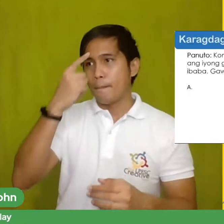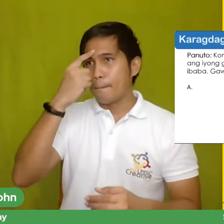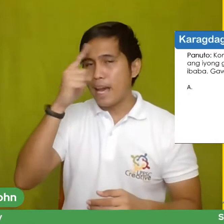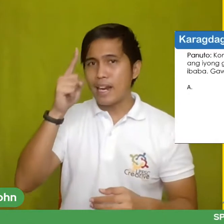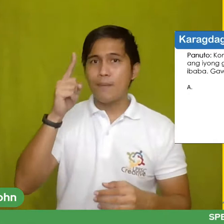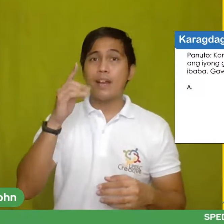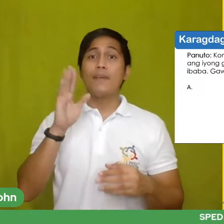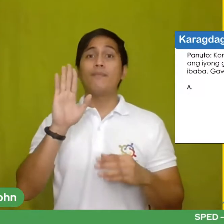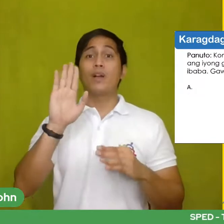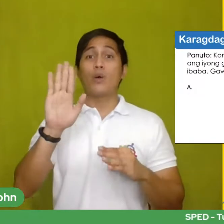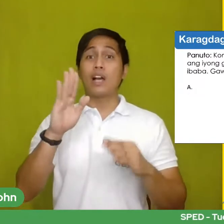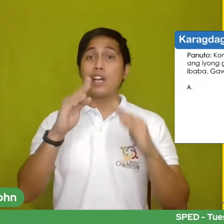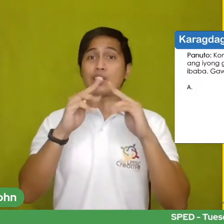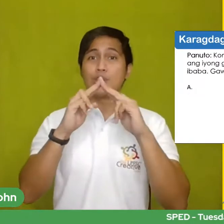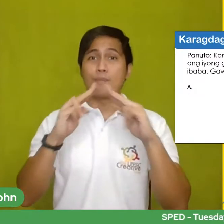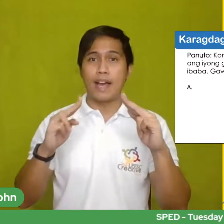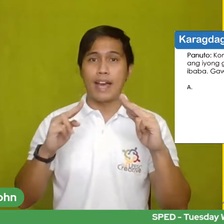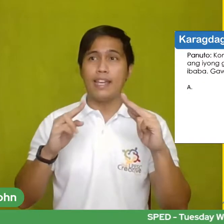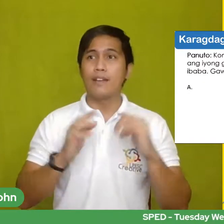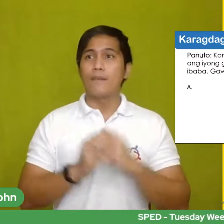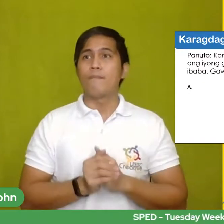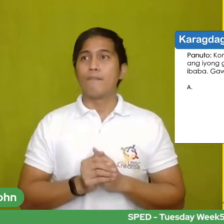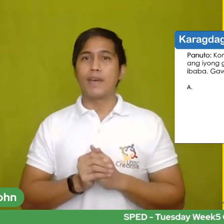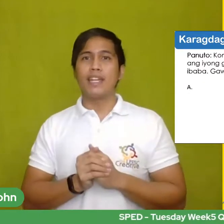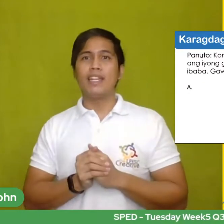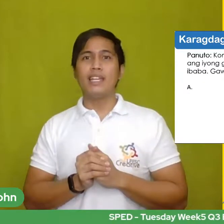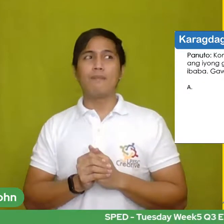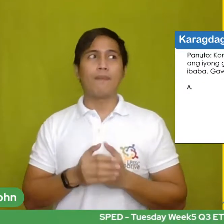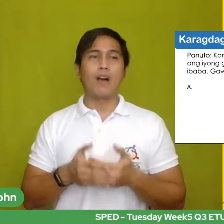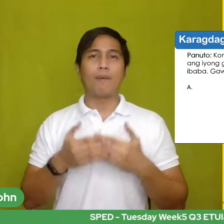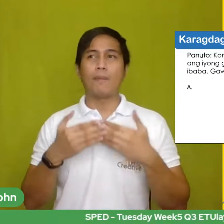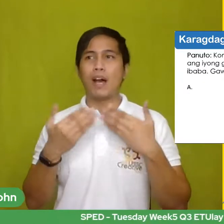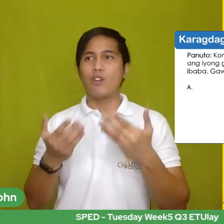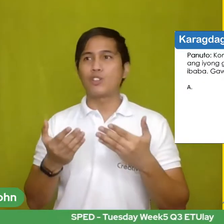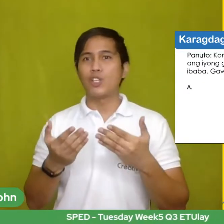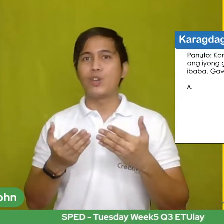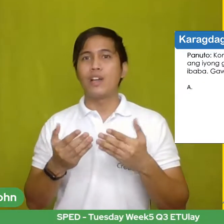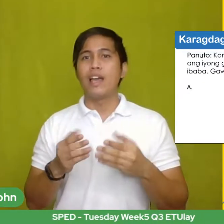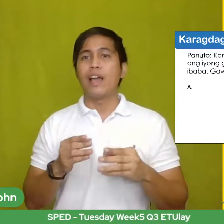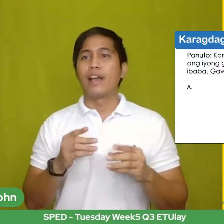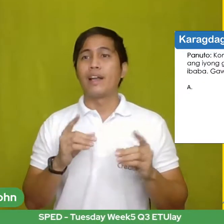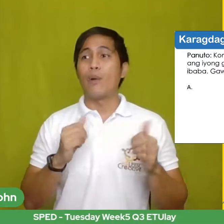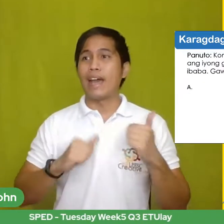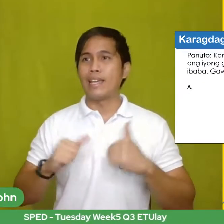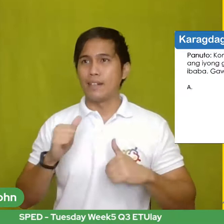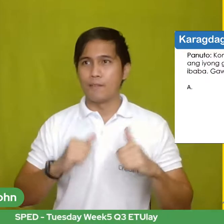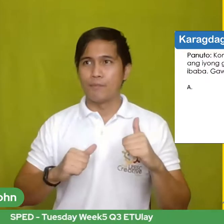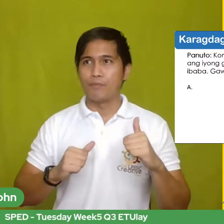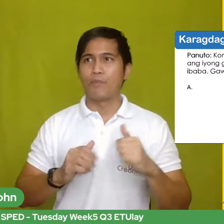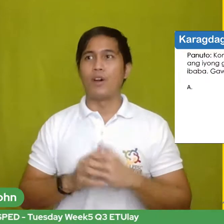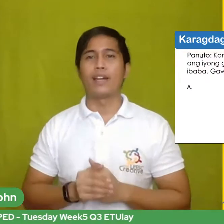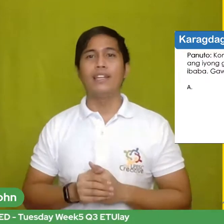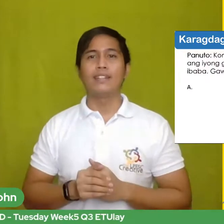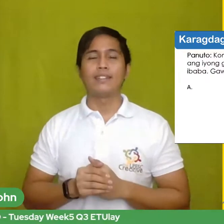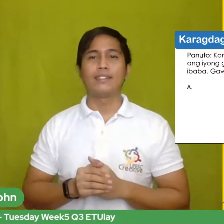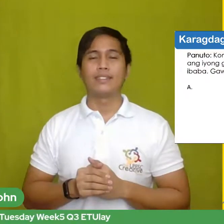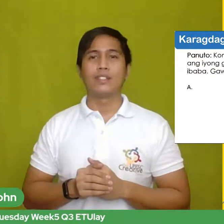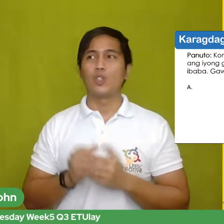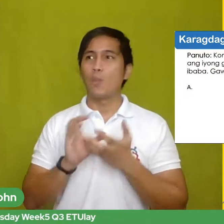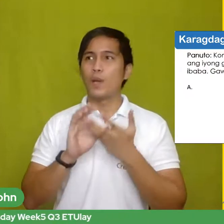para naman may magawa kayo sa inyong bahay, may ipapabawon ako sa inyong gawain. Okay?